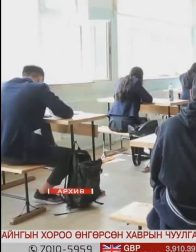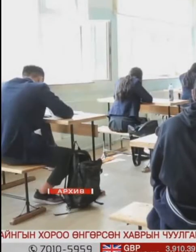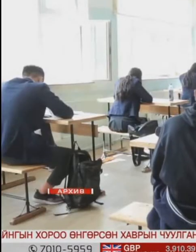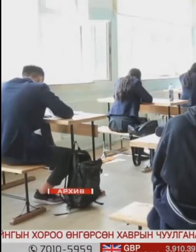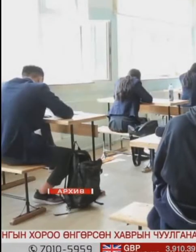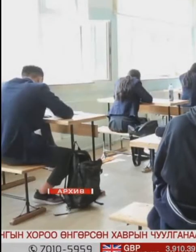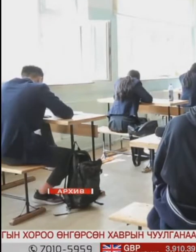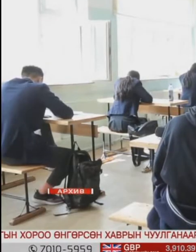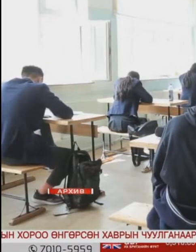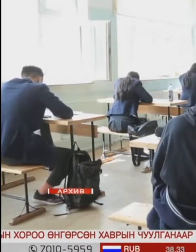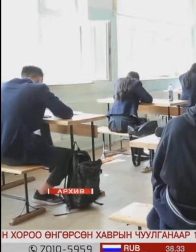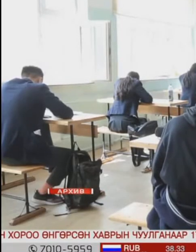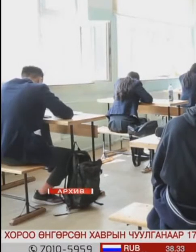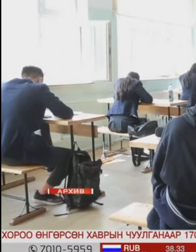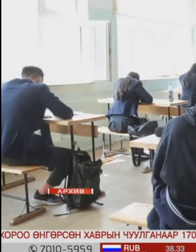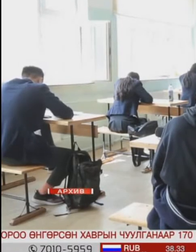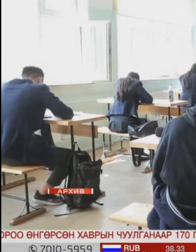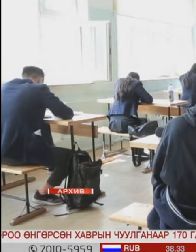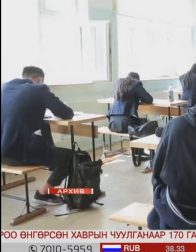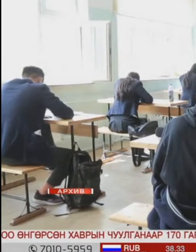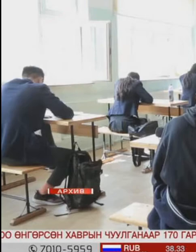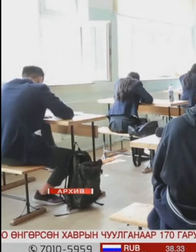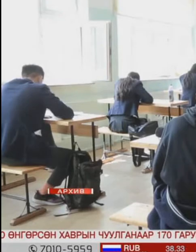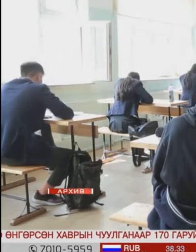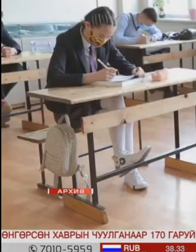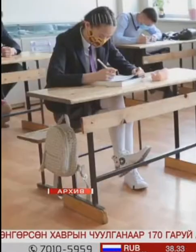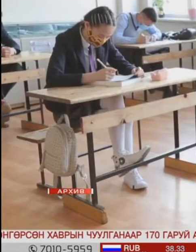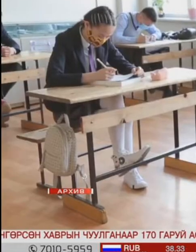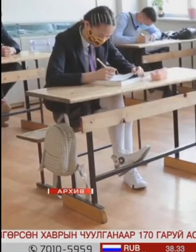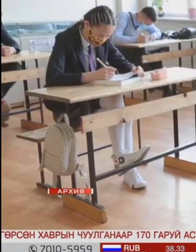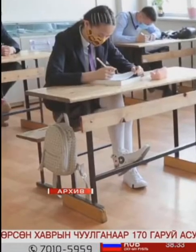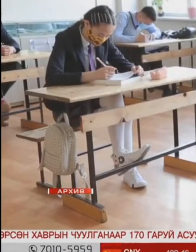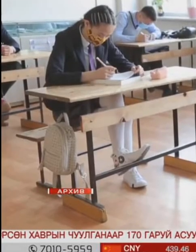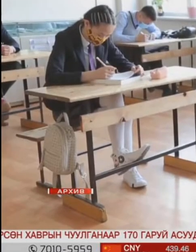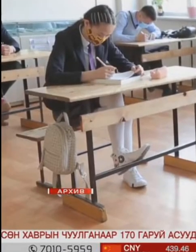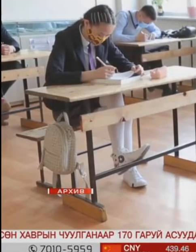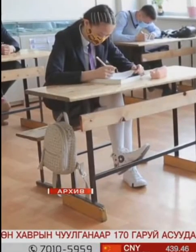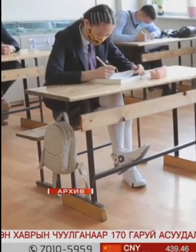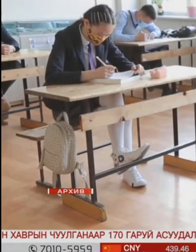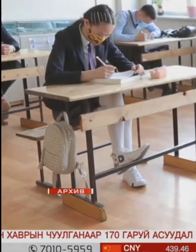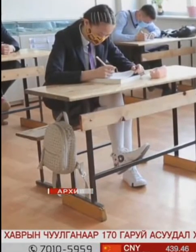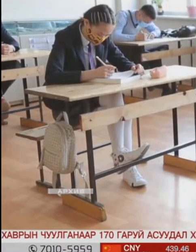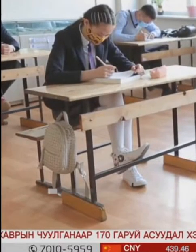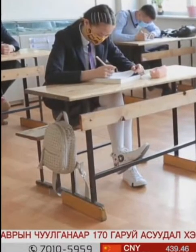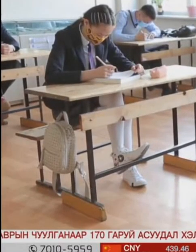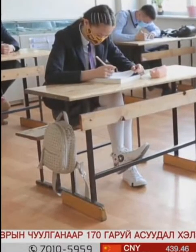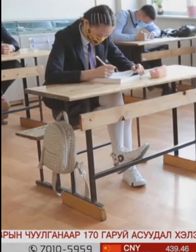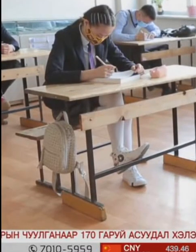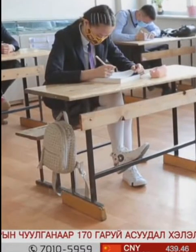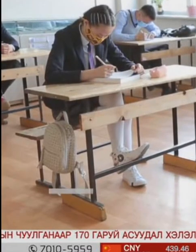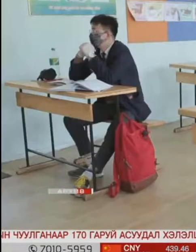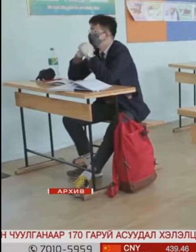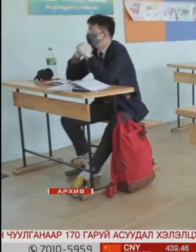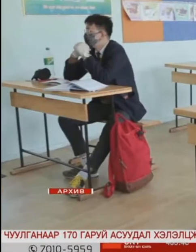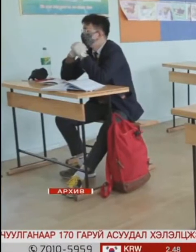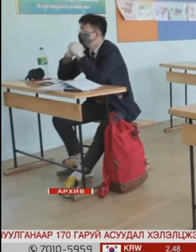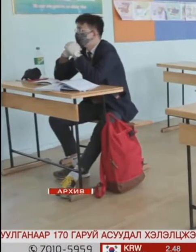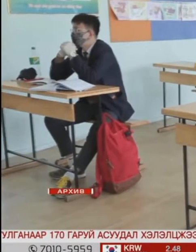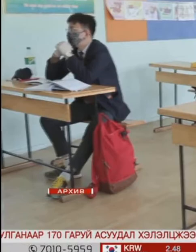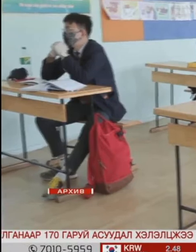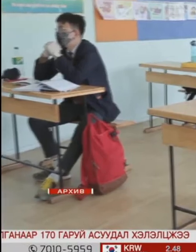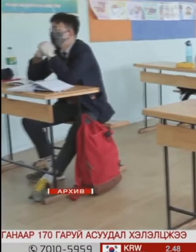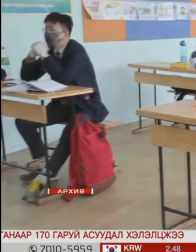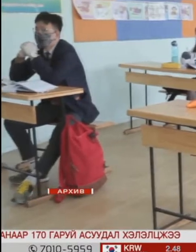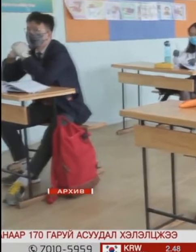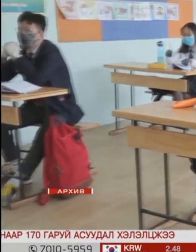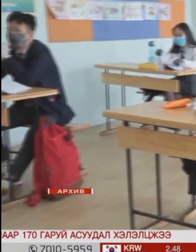нар халдвар авах гэжээ. За тиймээс эсэлтийн ерөнхий шалгалтыг ирэх сар хүртэл хойшлуулах шийдвэрийг засгийн газраас гаргаад өгсөн юм а. За харин өнөөдрийн засгийн